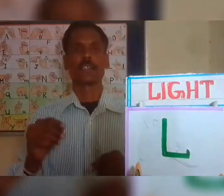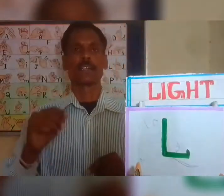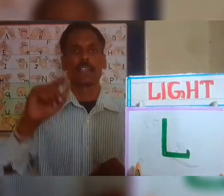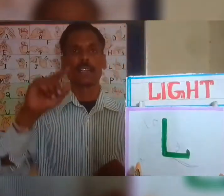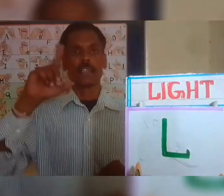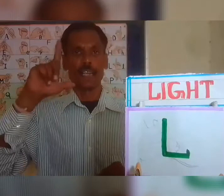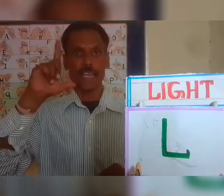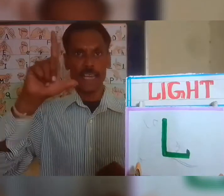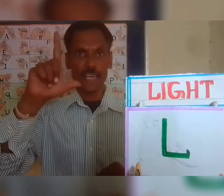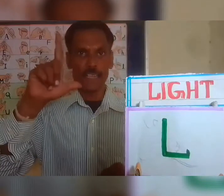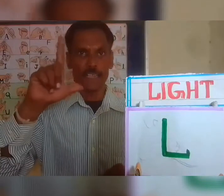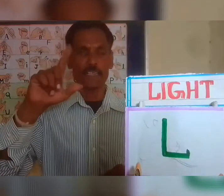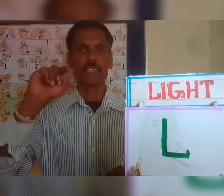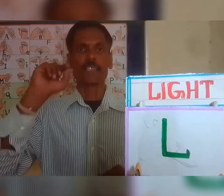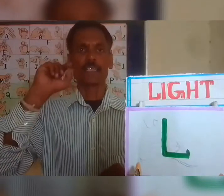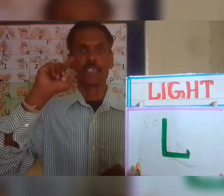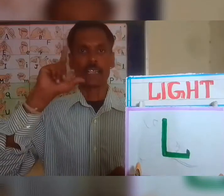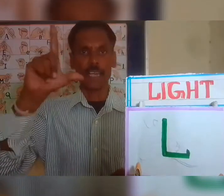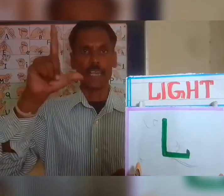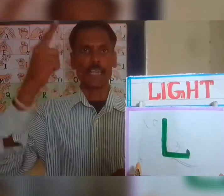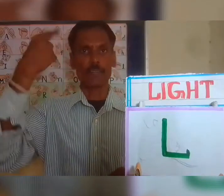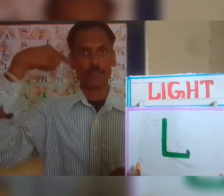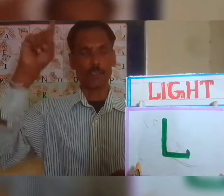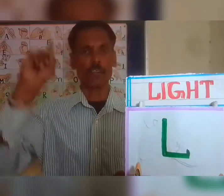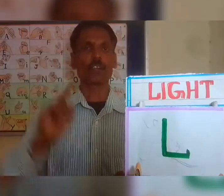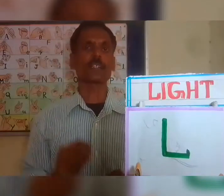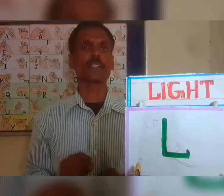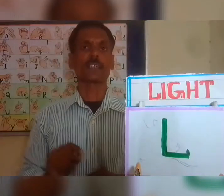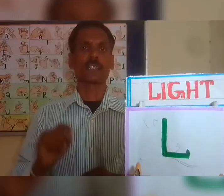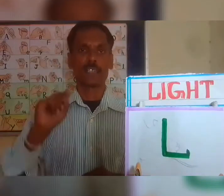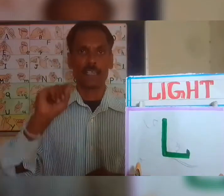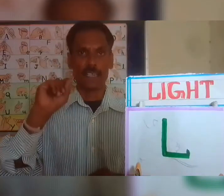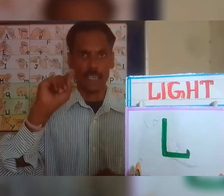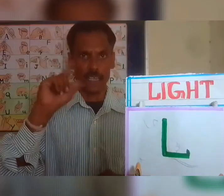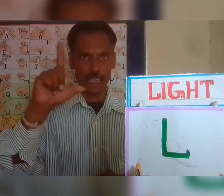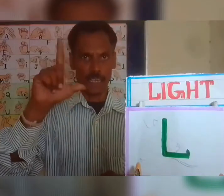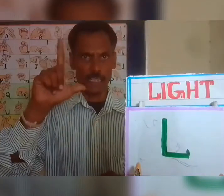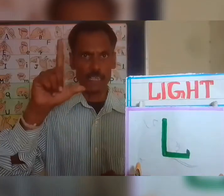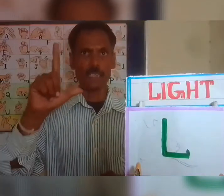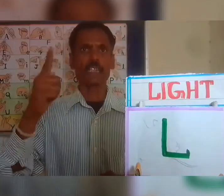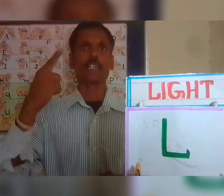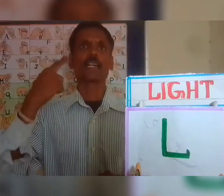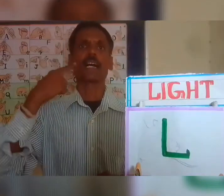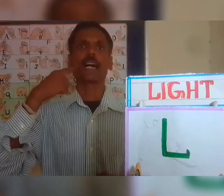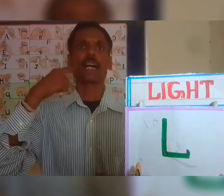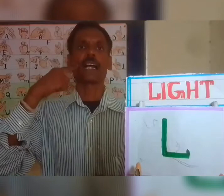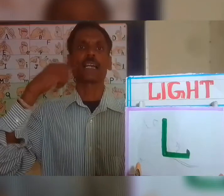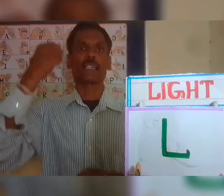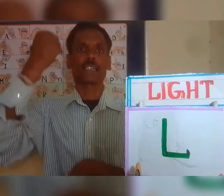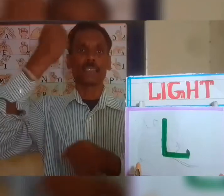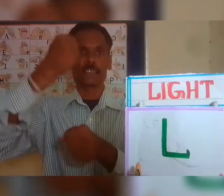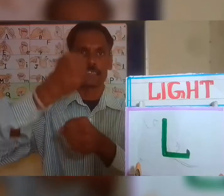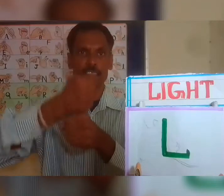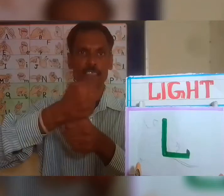L L for L I G